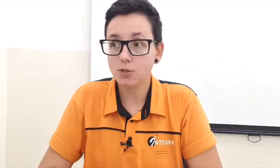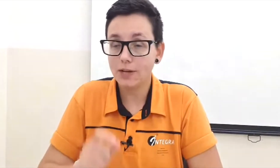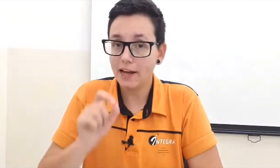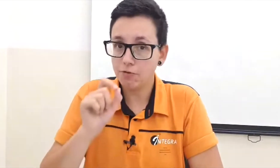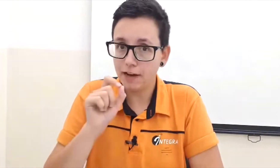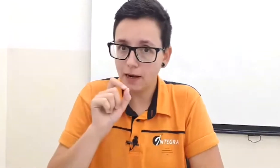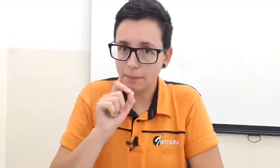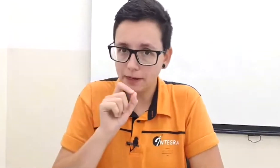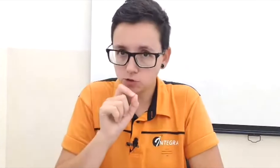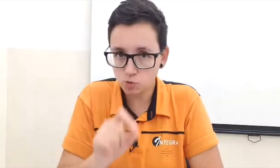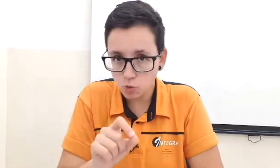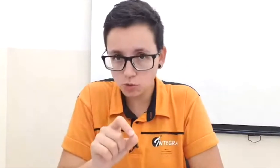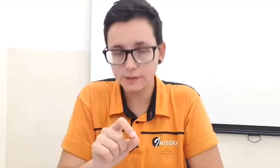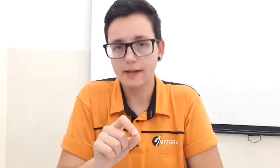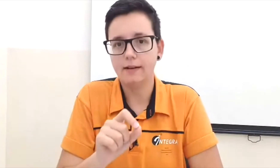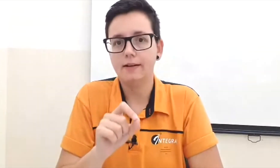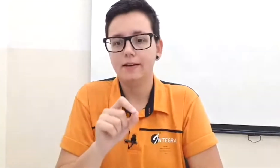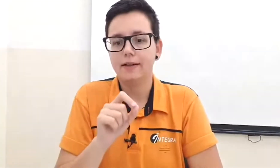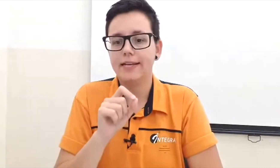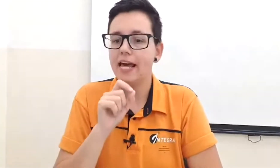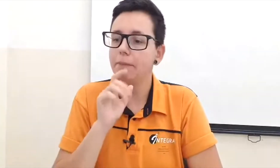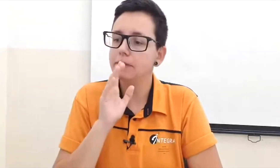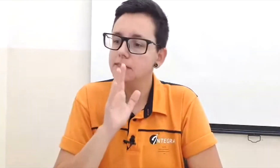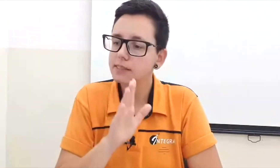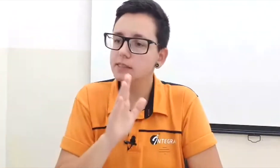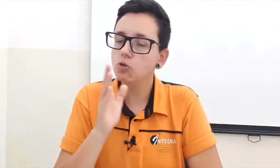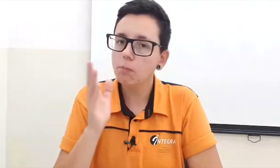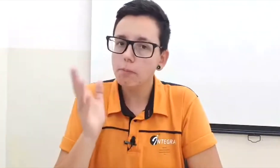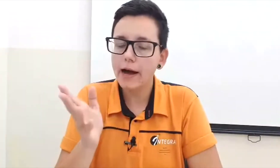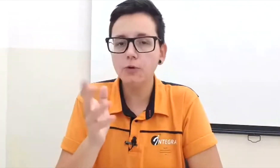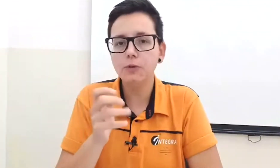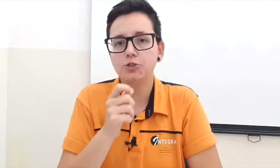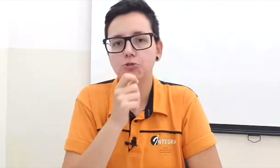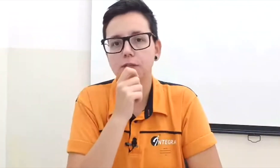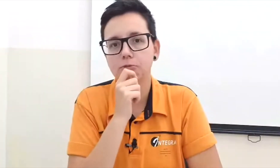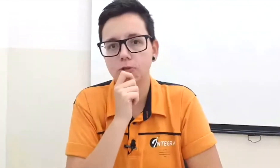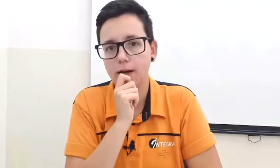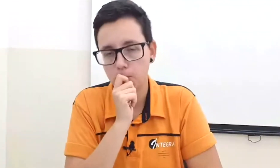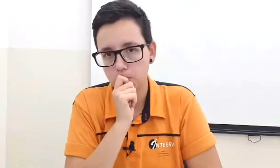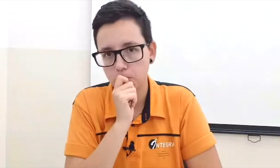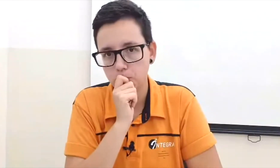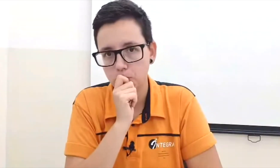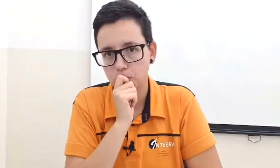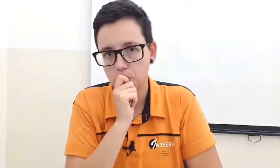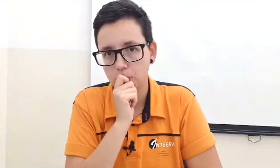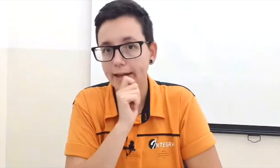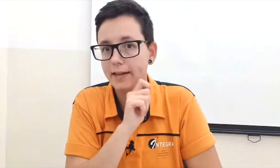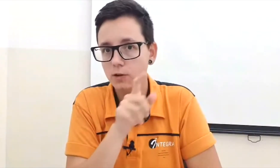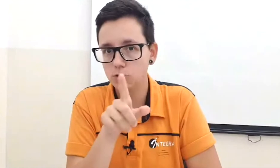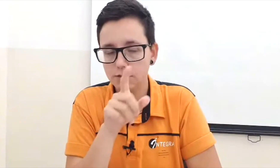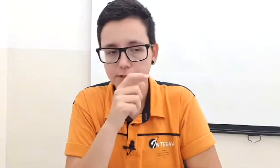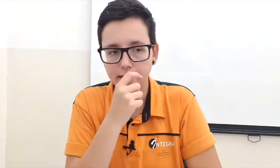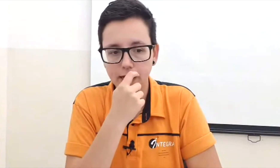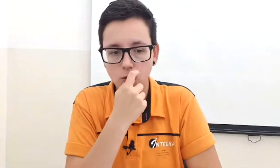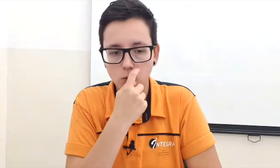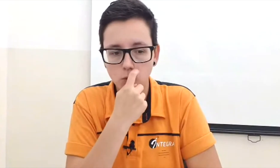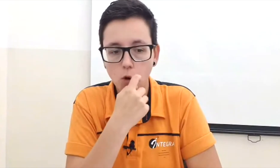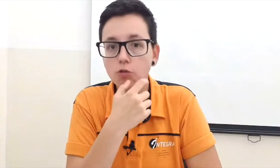eu quero falar para a surda que ela precisa tomar o anticoncepcional. Né? Inclusive, houve